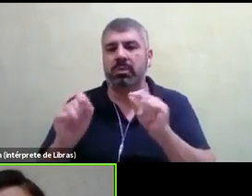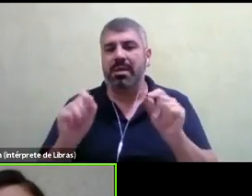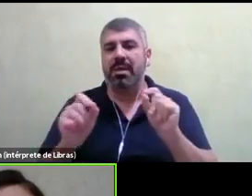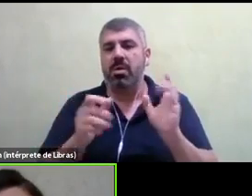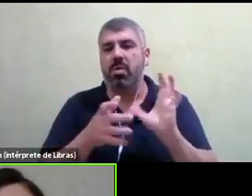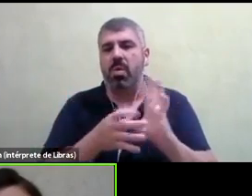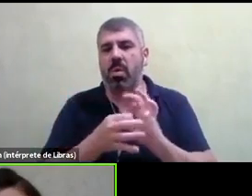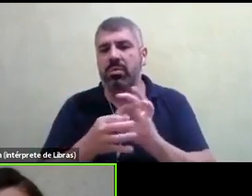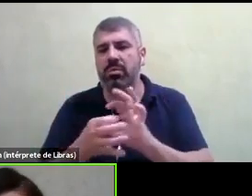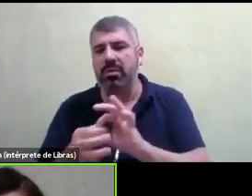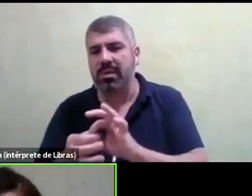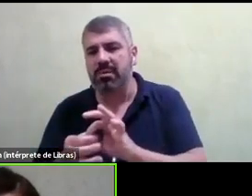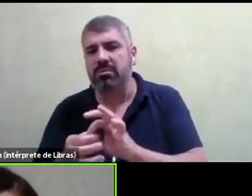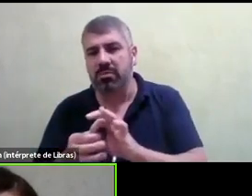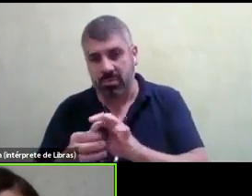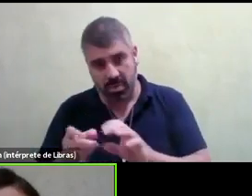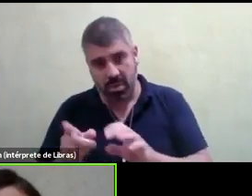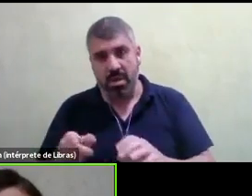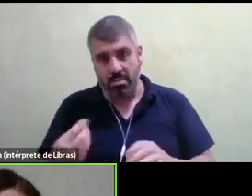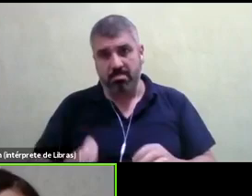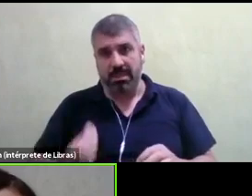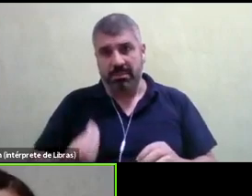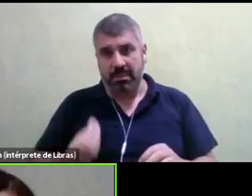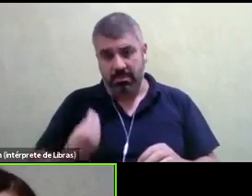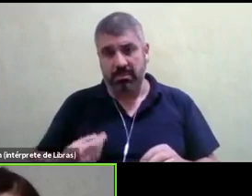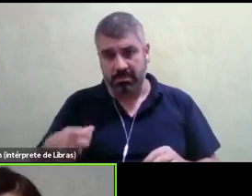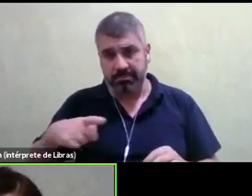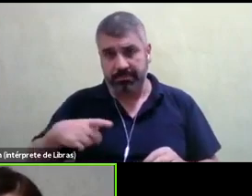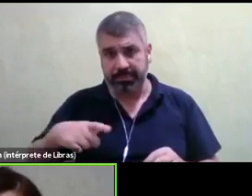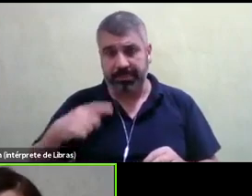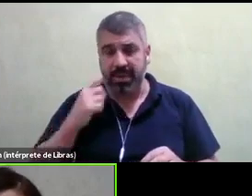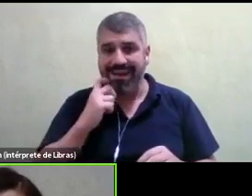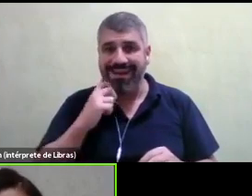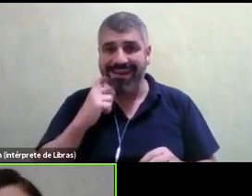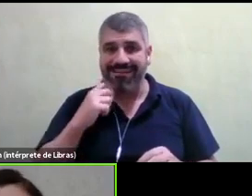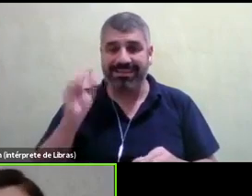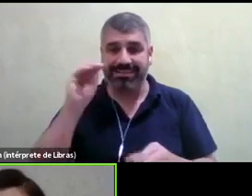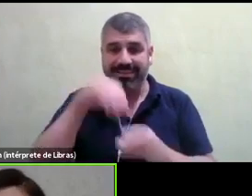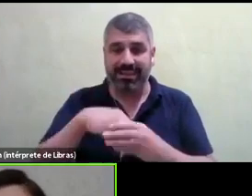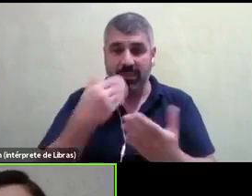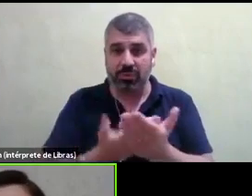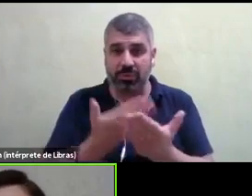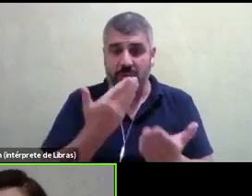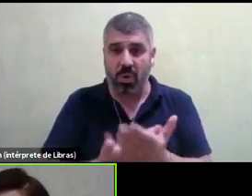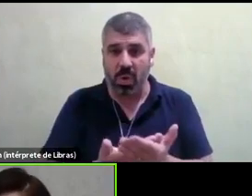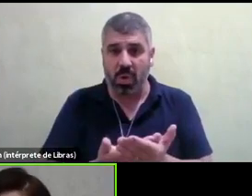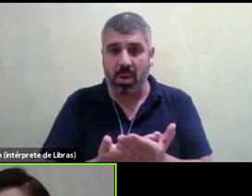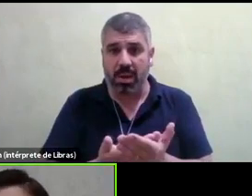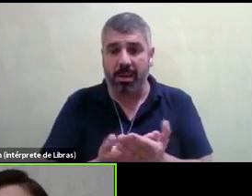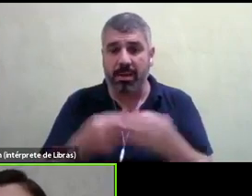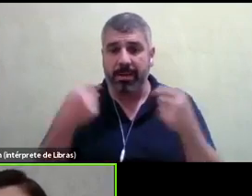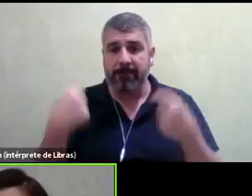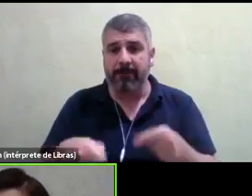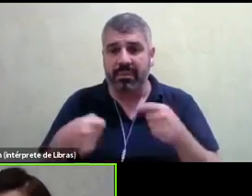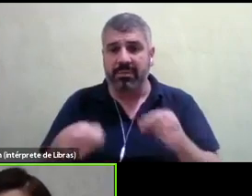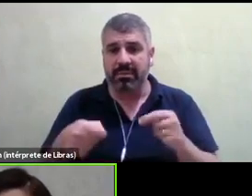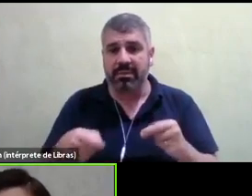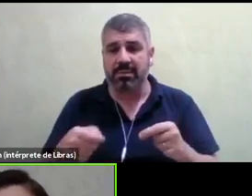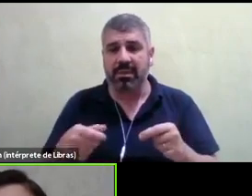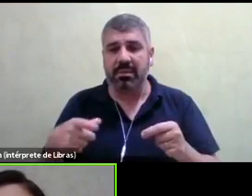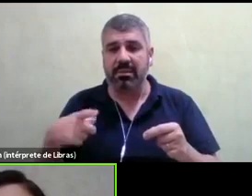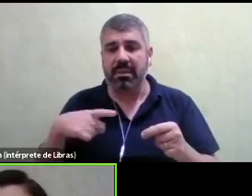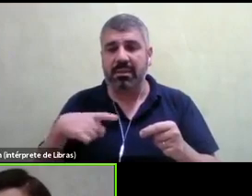contexto que é tão presente nas escolas brasileiras passe a fazer parte,